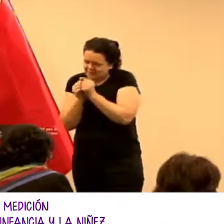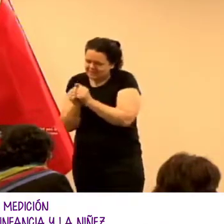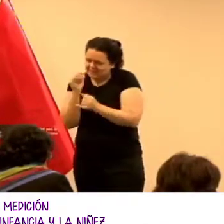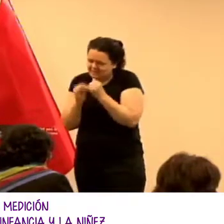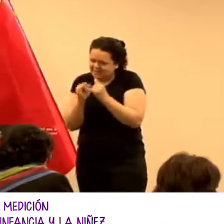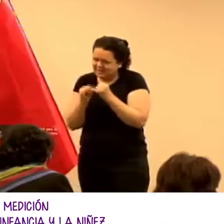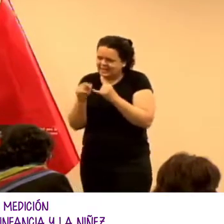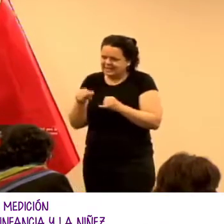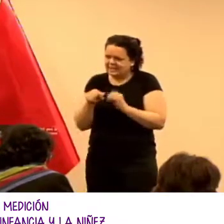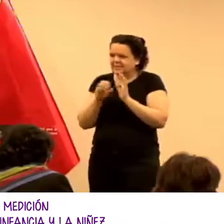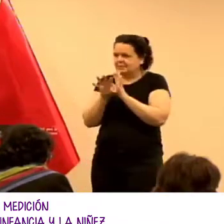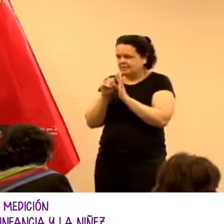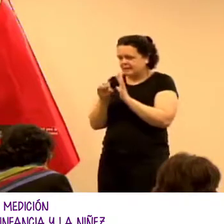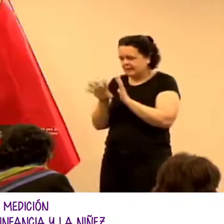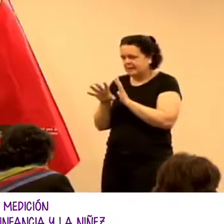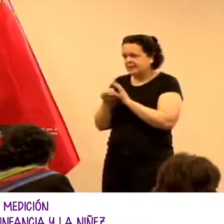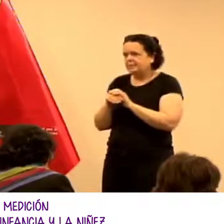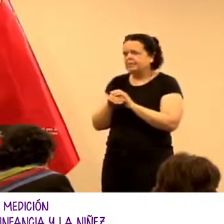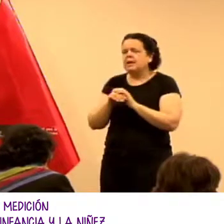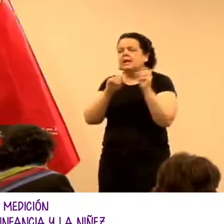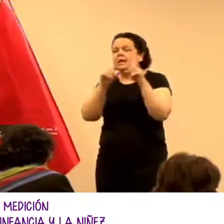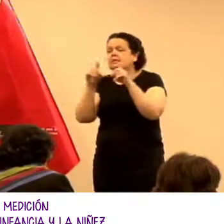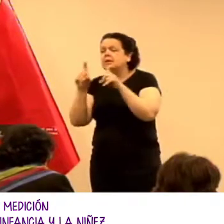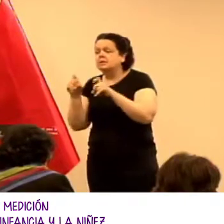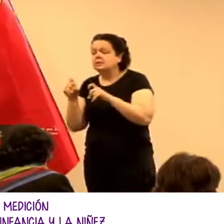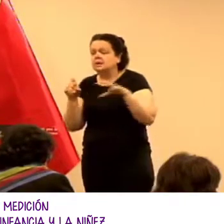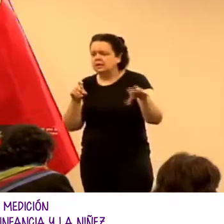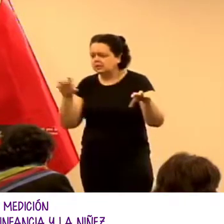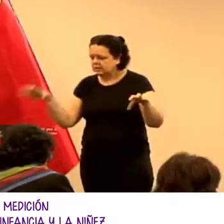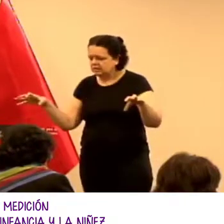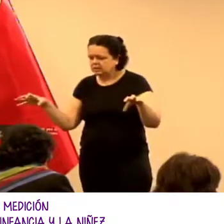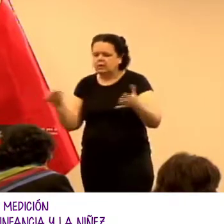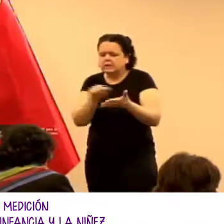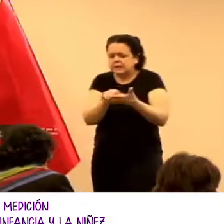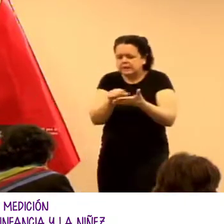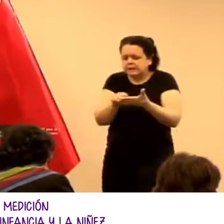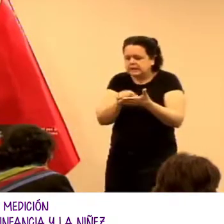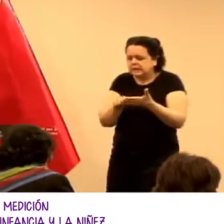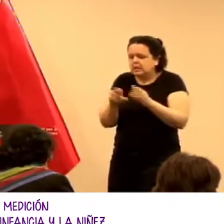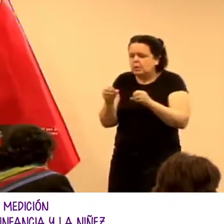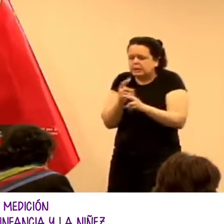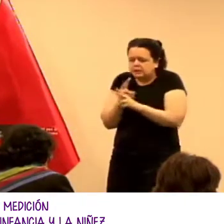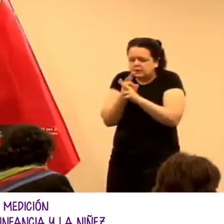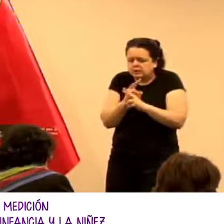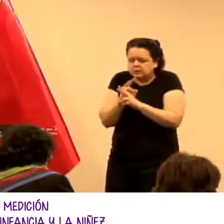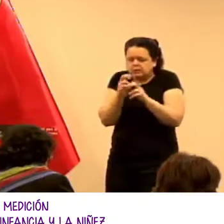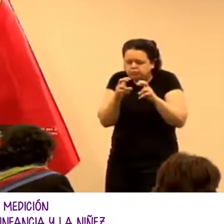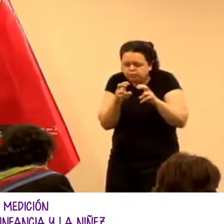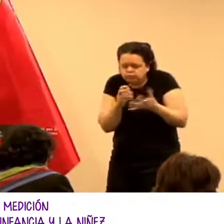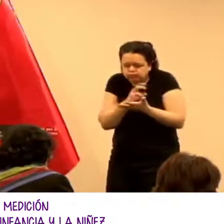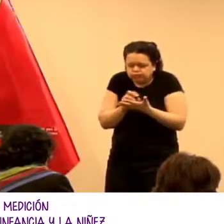final de la presentación. Las preguntas de los módulos fueron redactadas de manera muy cuidadosa